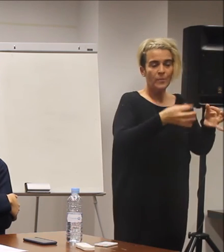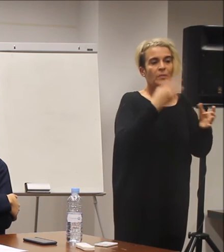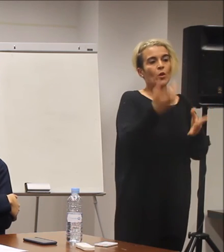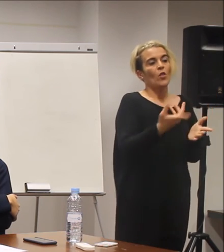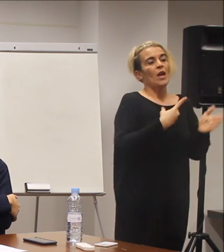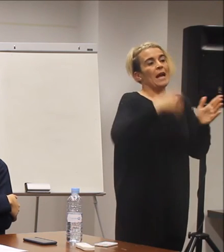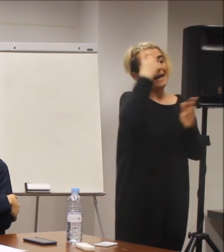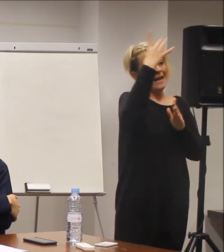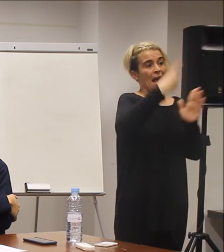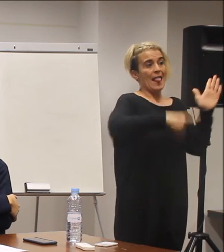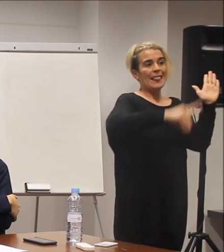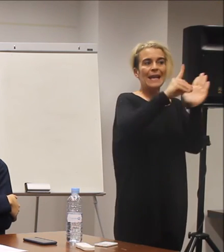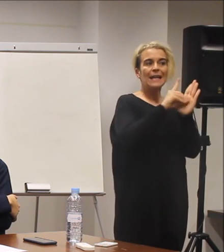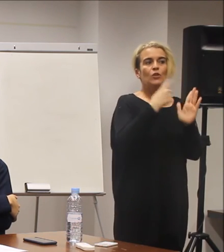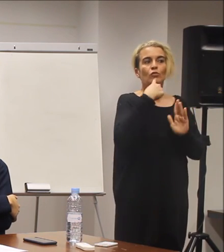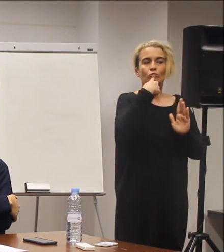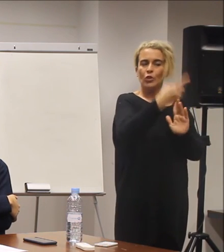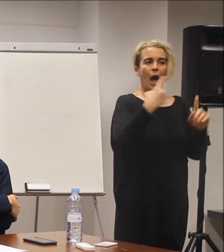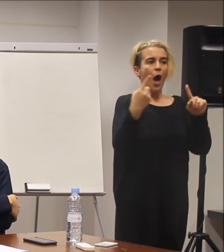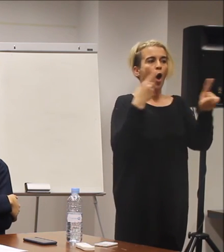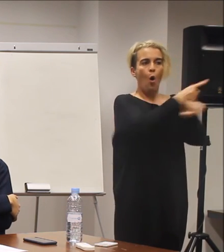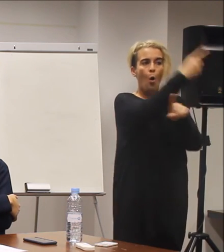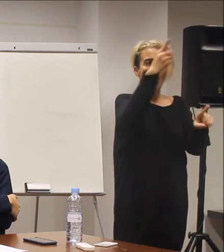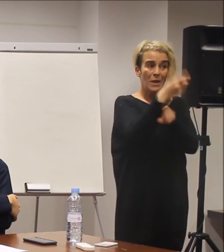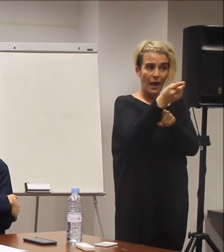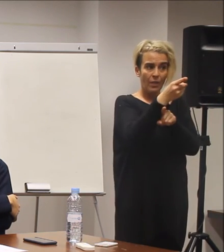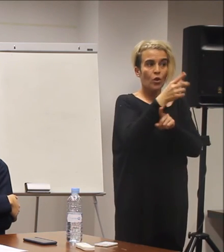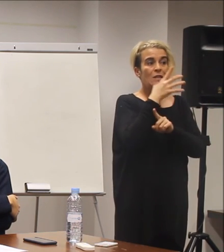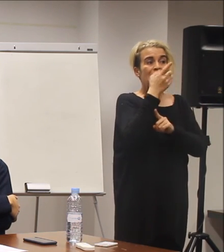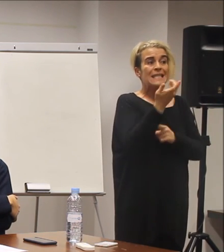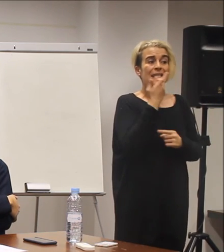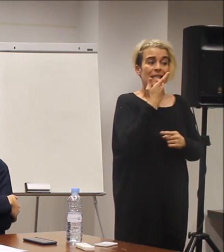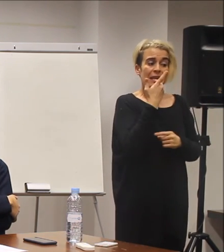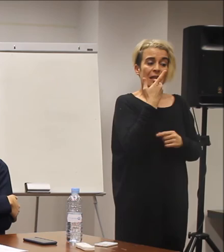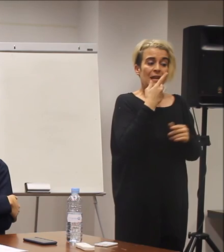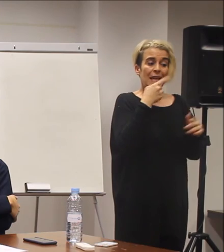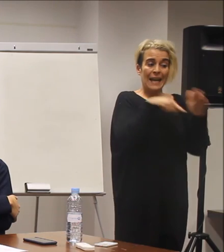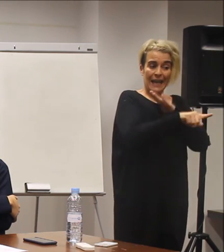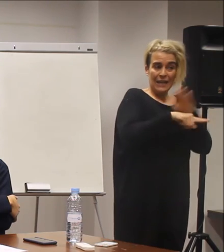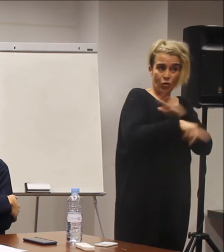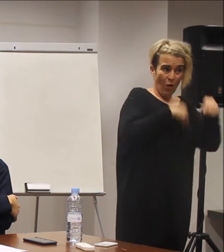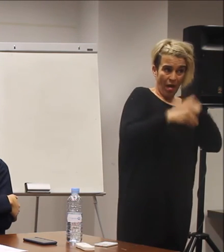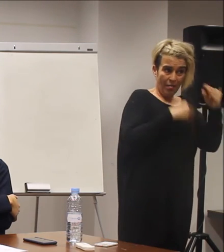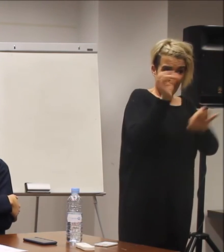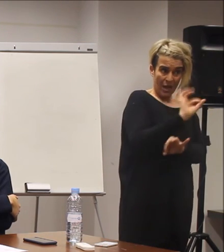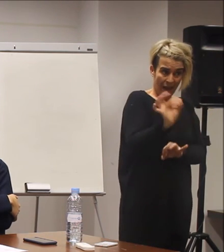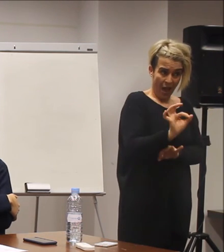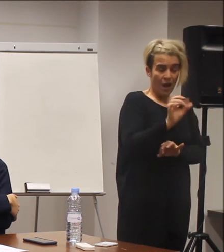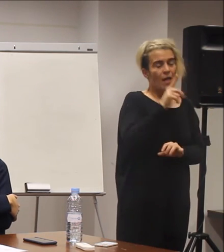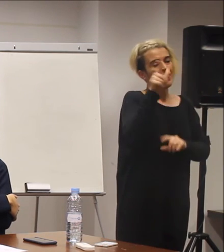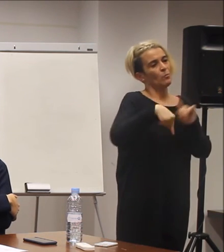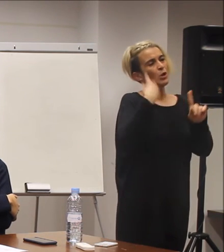obligando a esta reclamación extrajudicial, porque si no hacéis esta vía extrajudicial, entonces te dice que no vais a tener derecho en